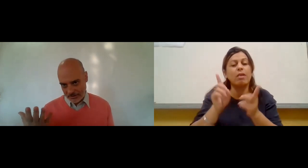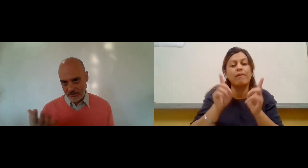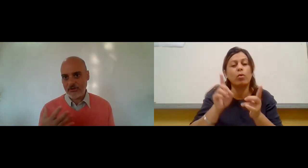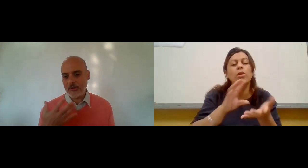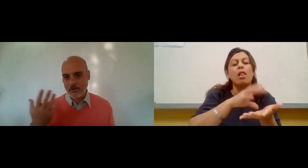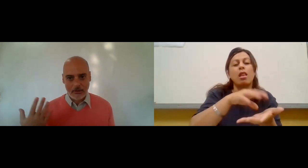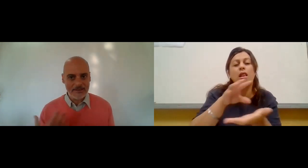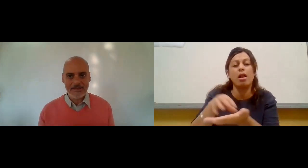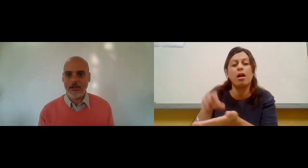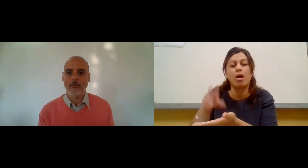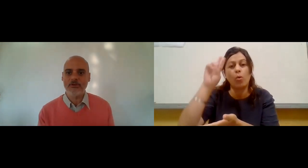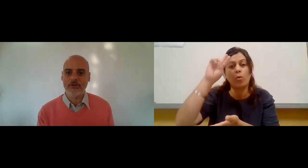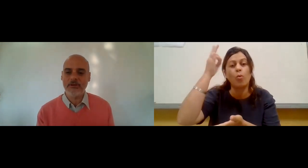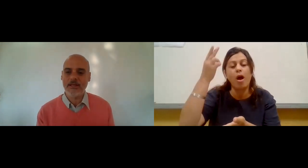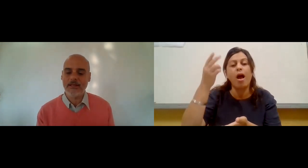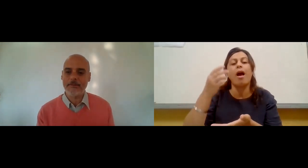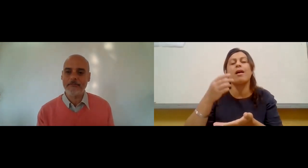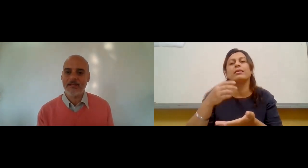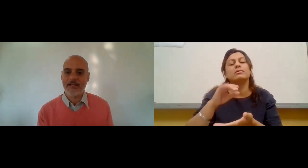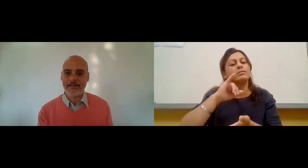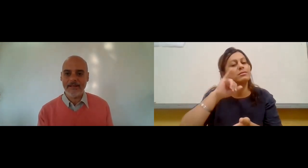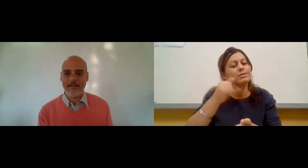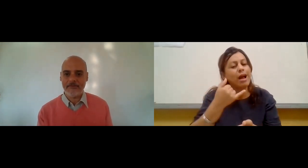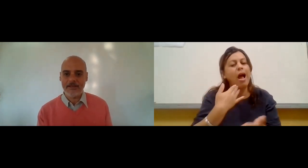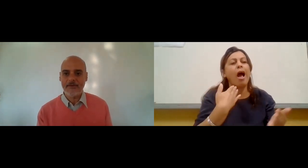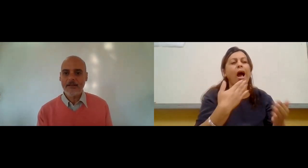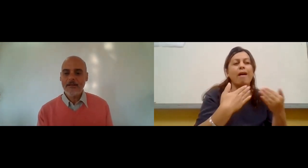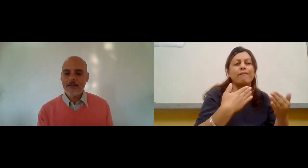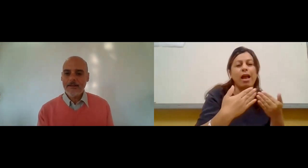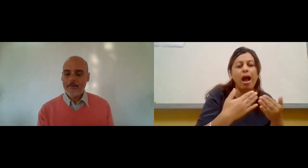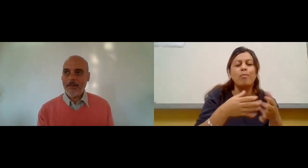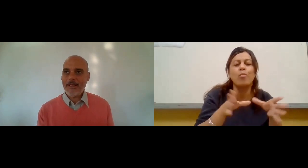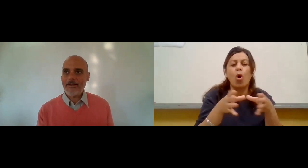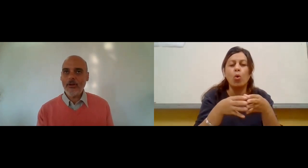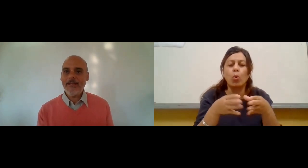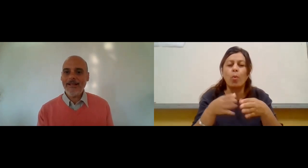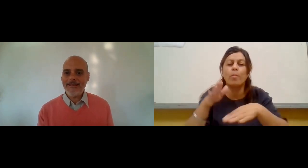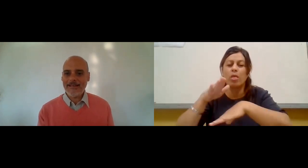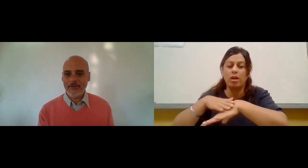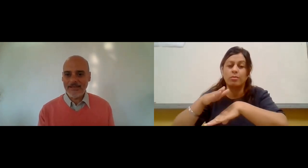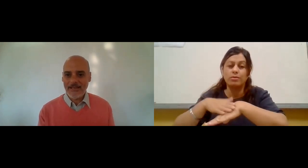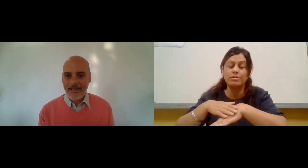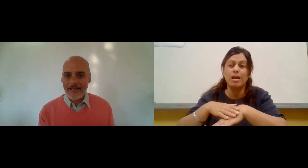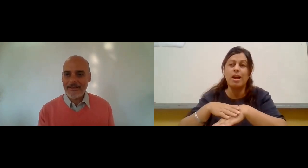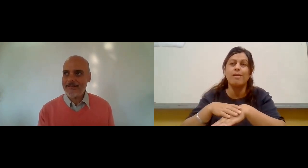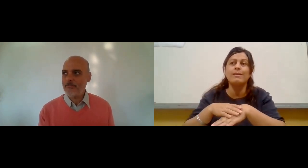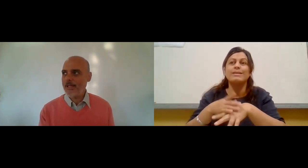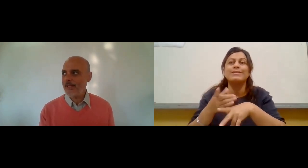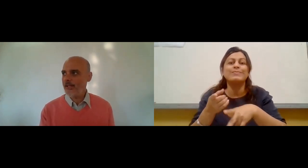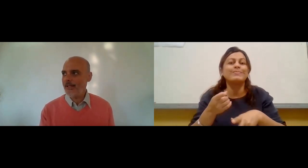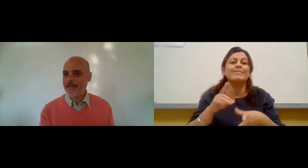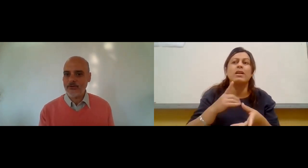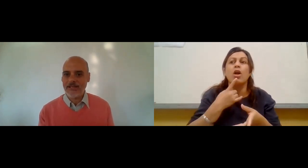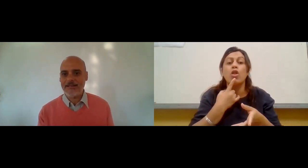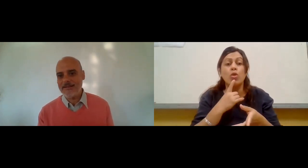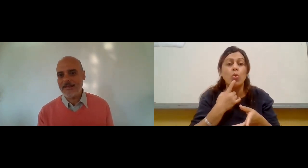yo como coordinador, sino bueno, lo que ha conversado la comisión de carrera, en fin, para no generar inestabilidades y para